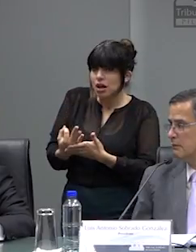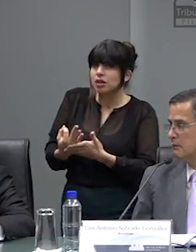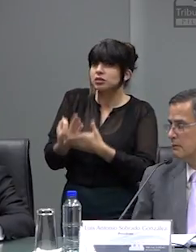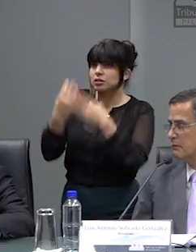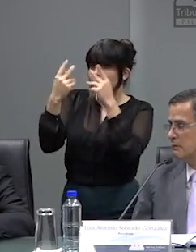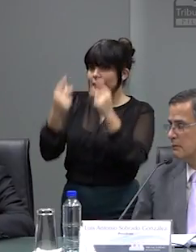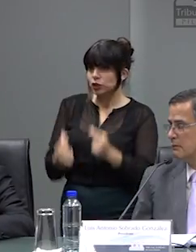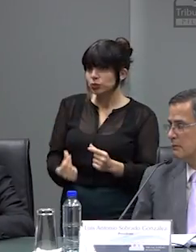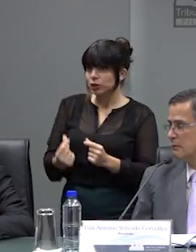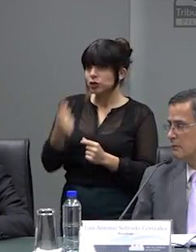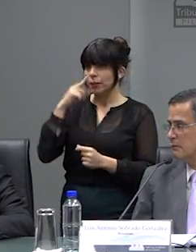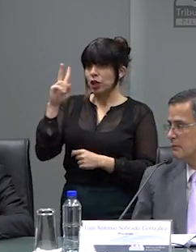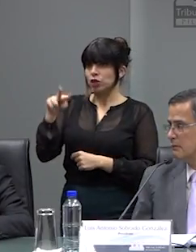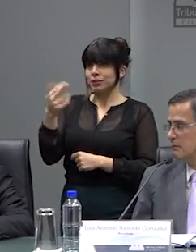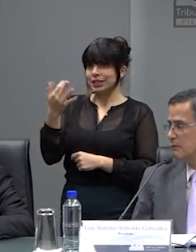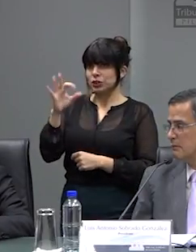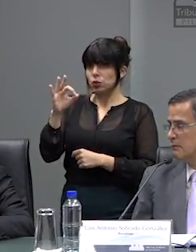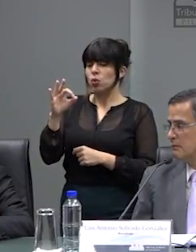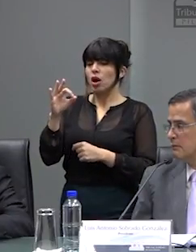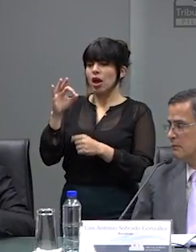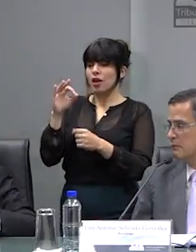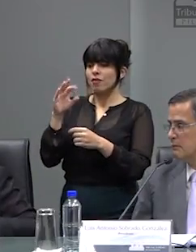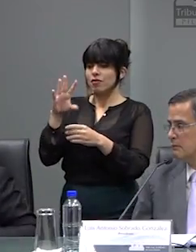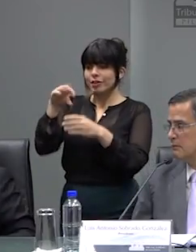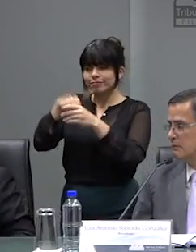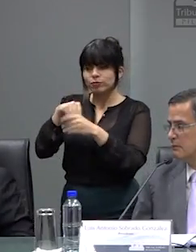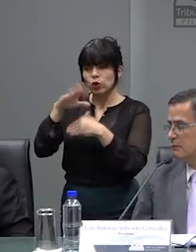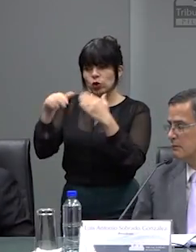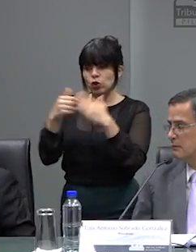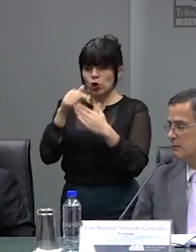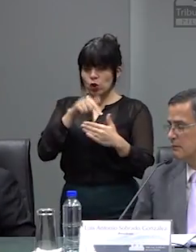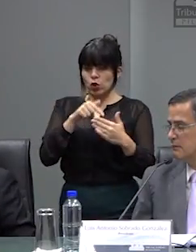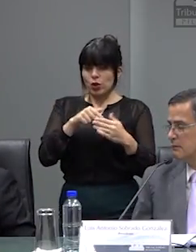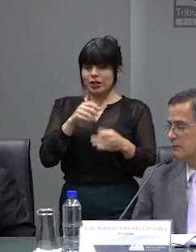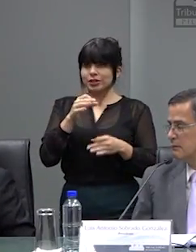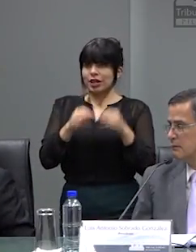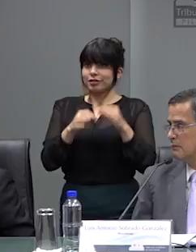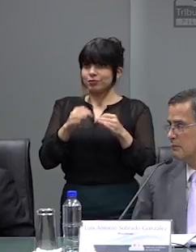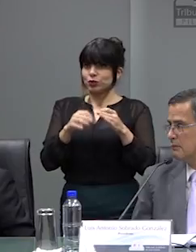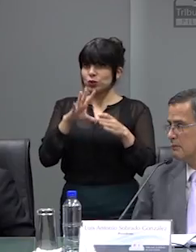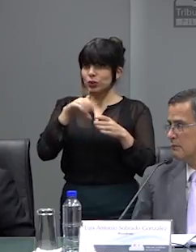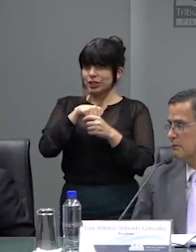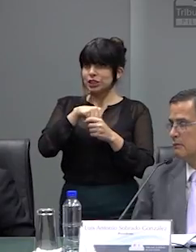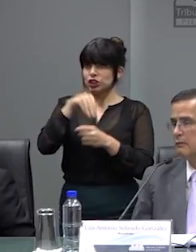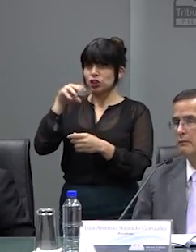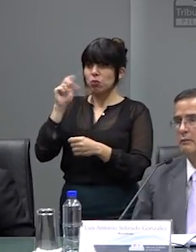del presupuesto 2019 todo lo que es el desarrollo de esta jurisdicción. También